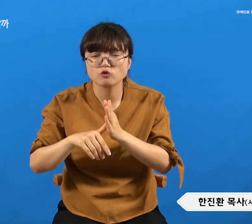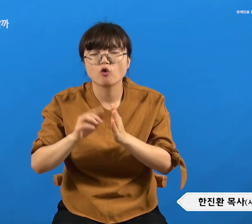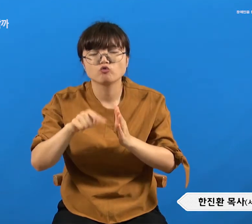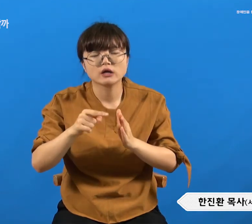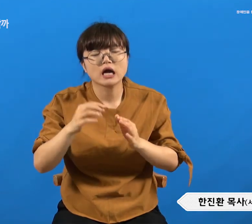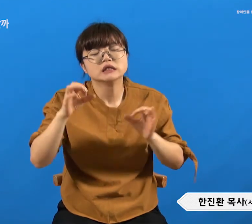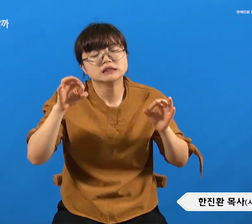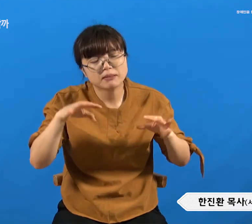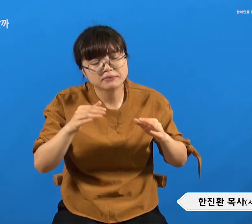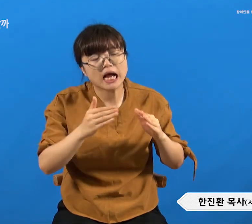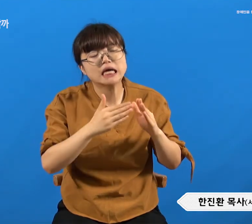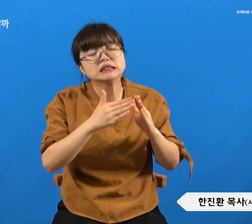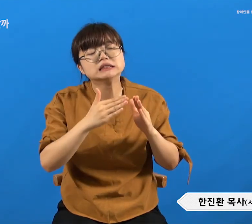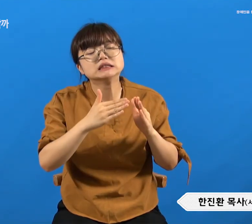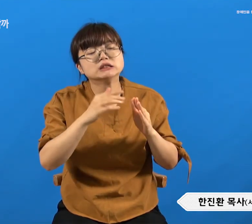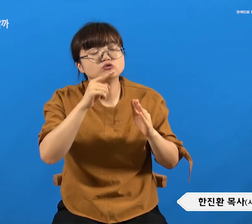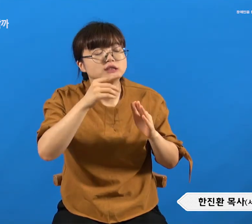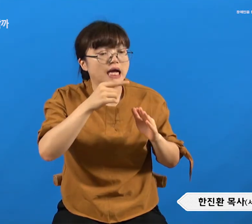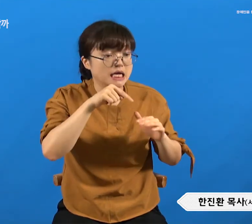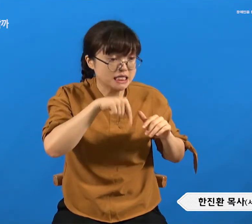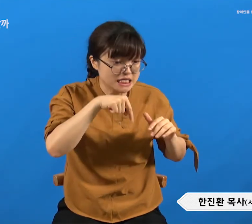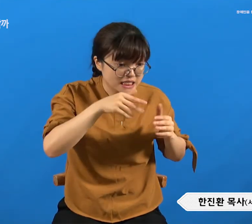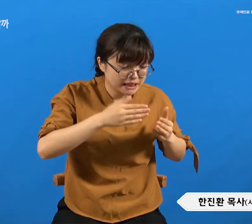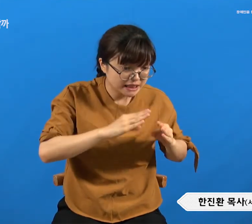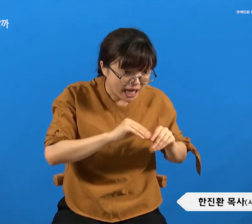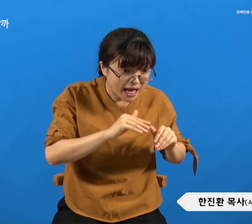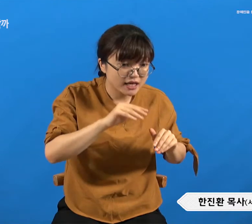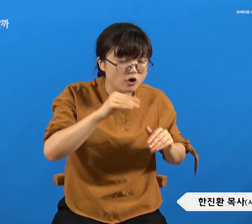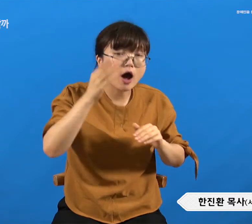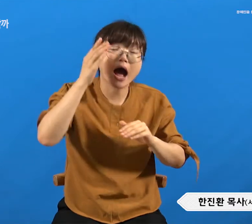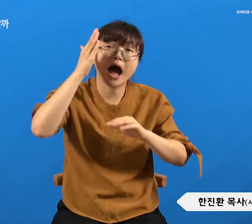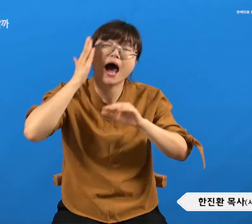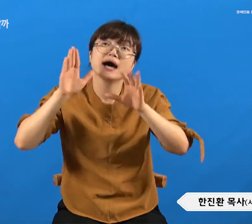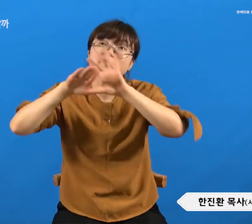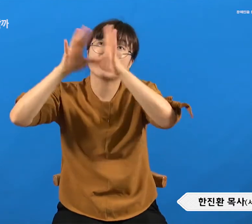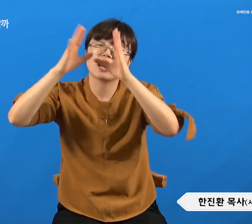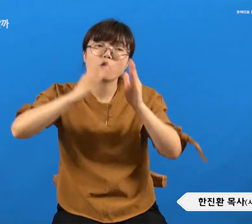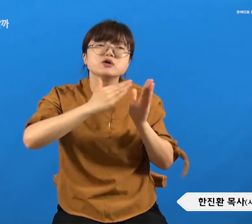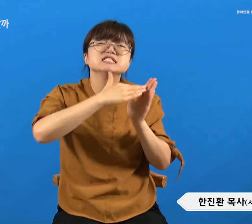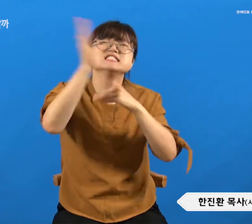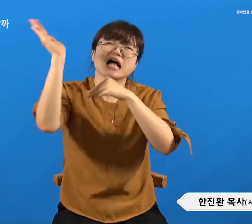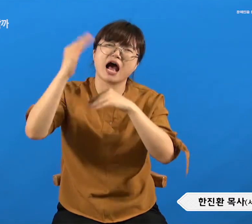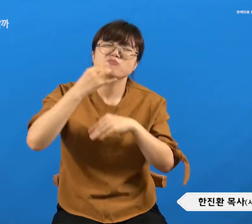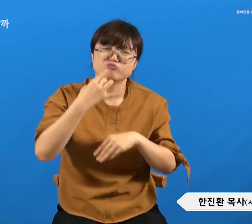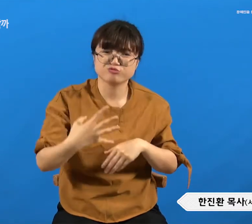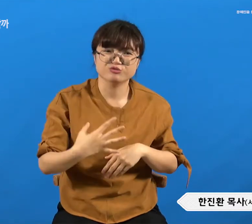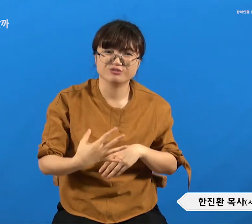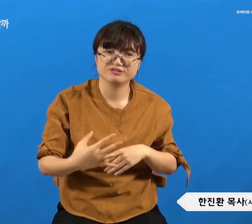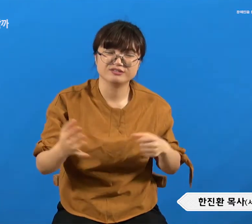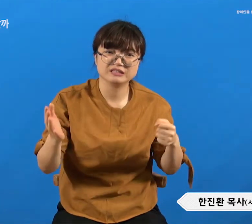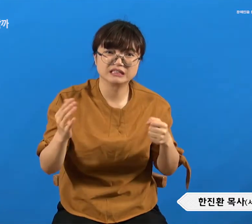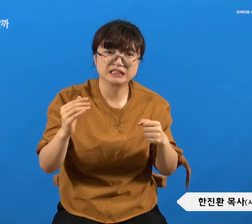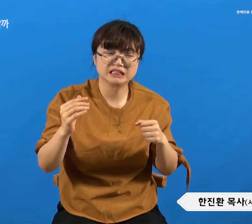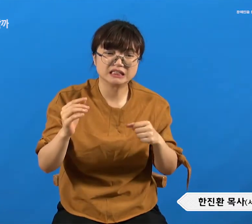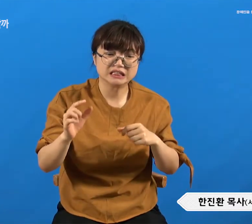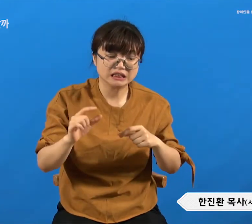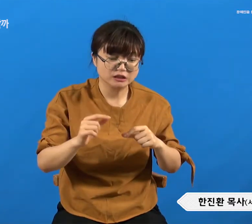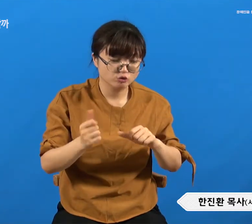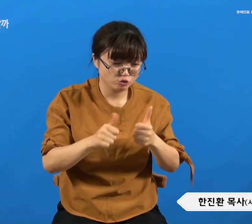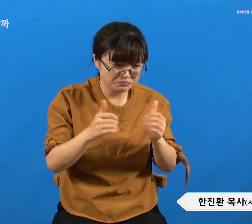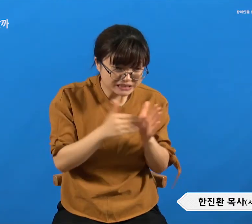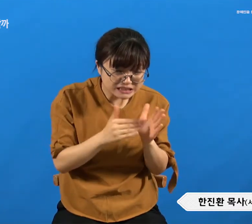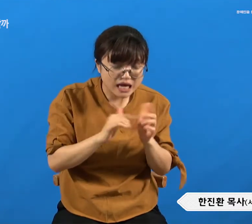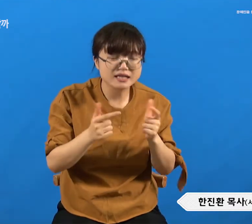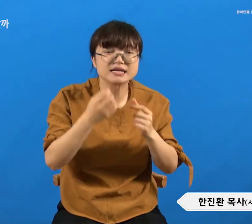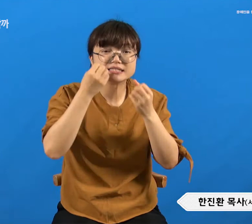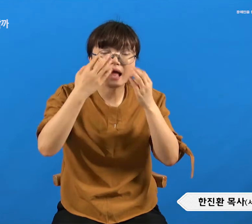뿐이다. 여기서 저 하늘나라로 이사가는 것일 뿐이다. 그리고 천국 그걸로 끝이 아니고 그 다음에는 새